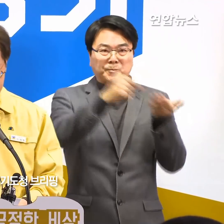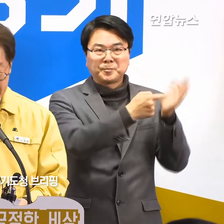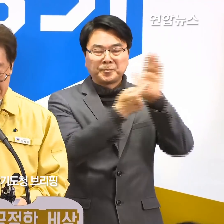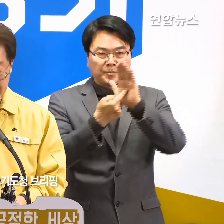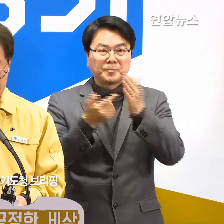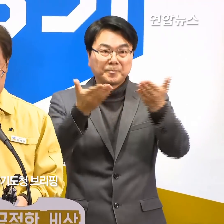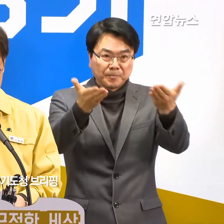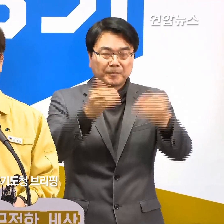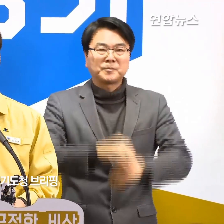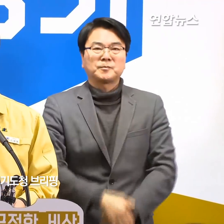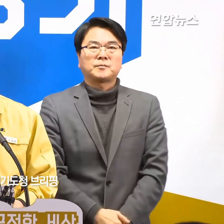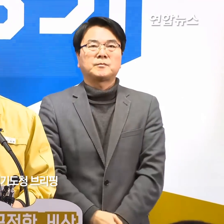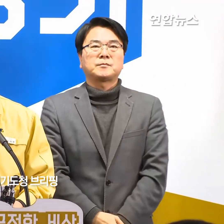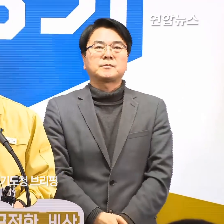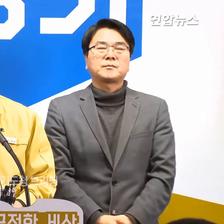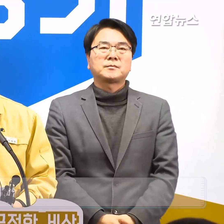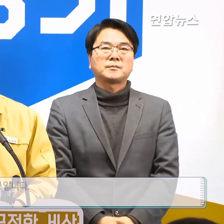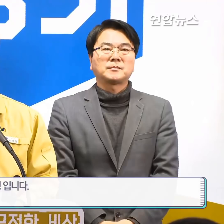네.